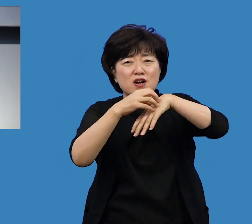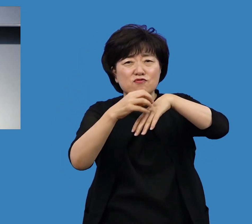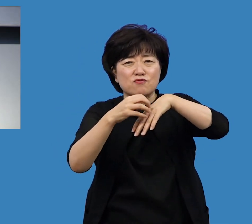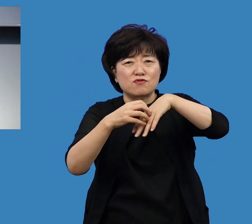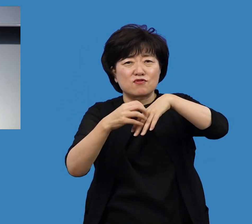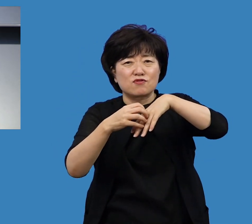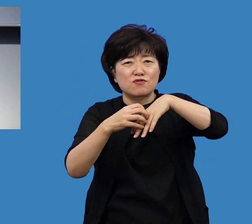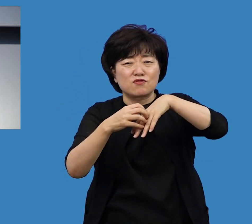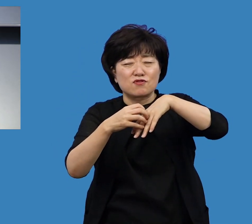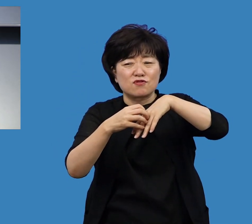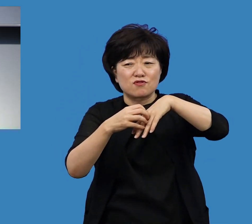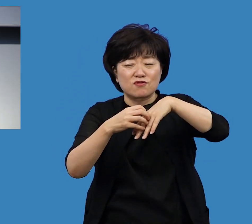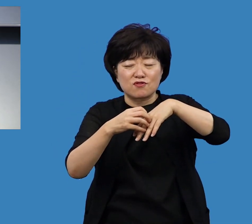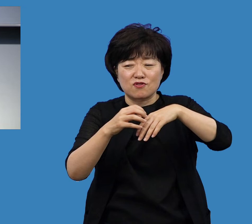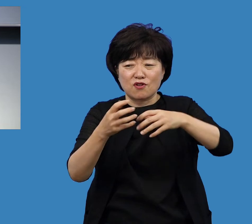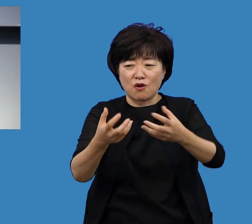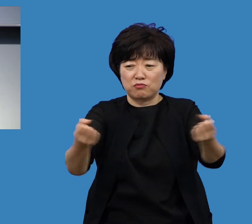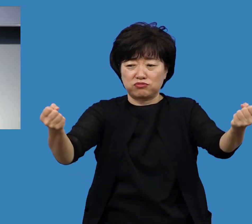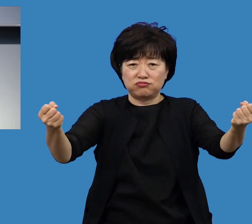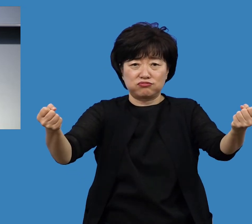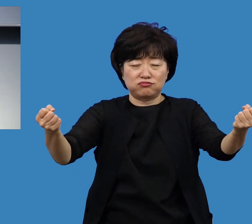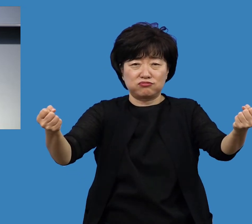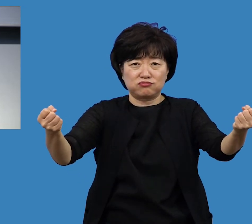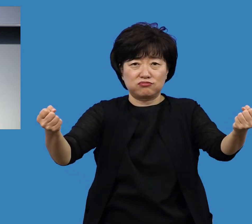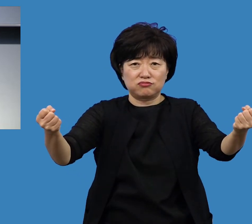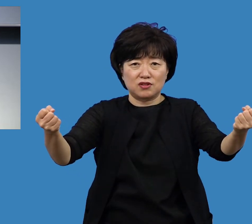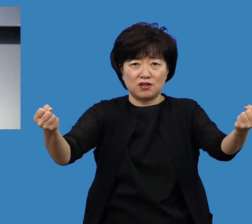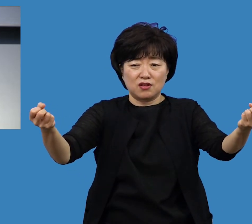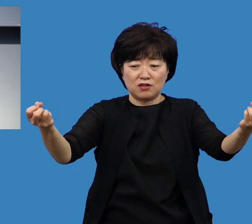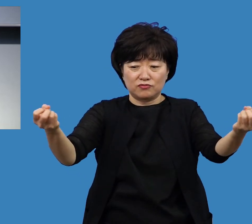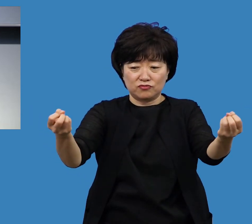멀리 있을 때는 그냥 분리되어 있는 물방울이었는데 이것이